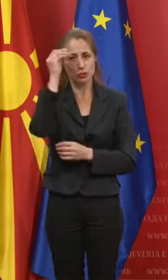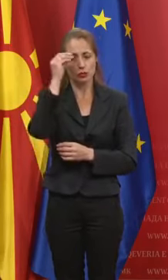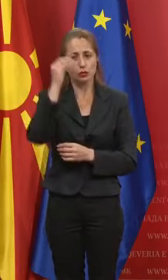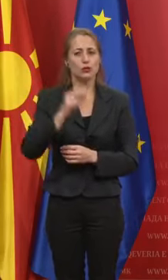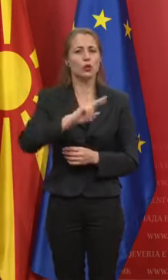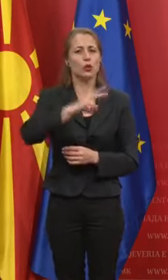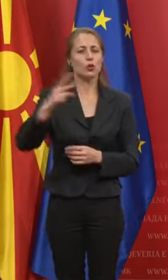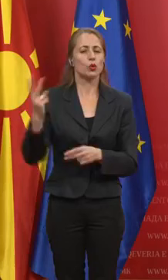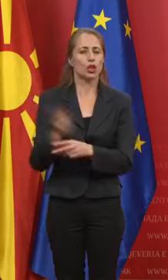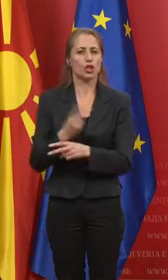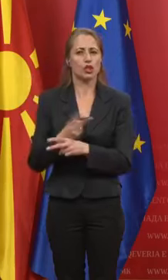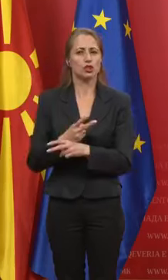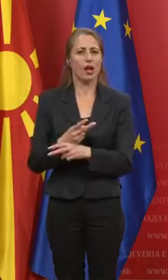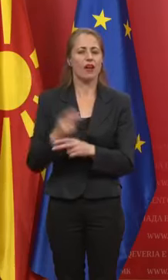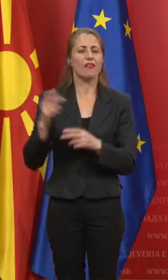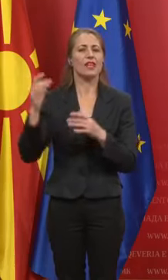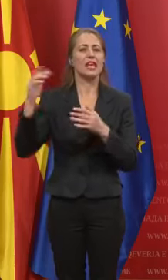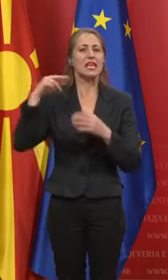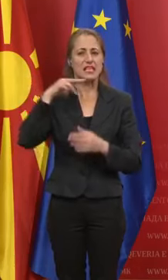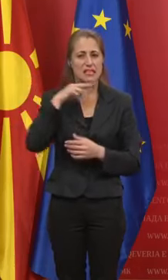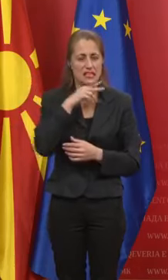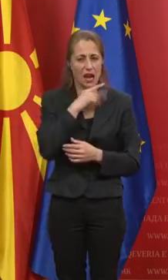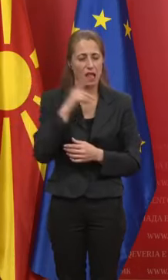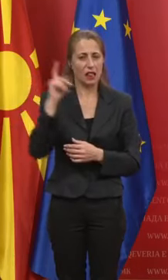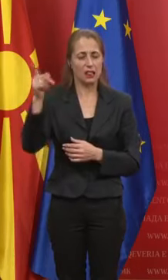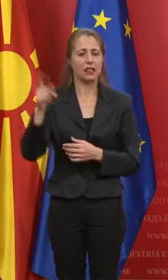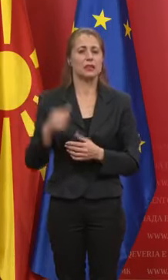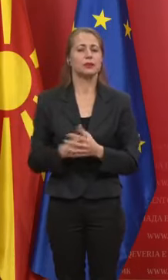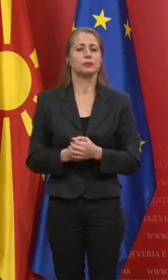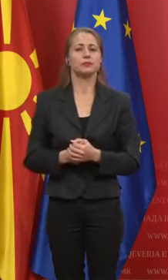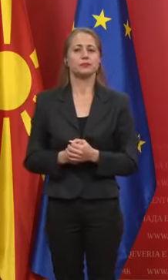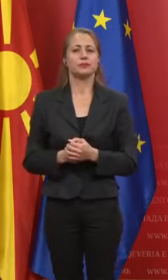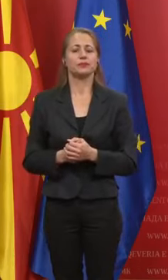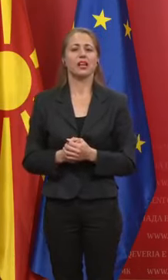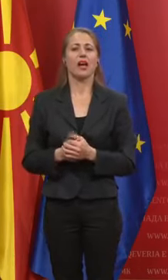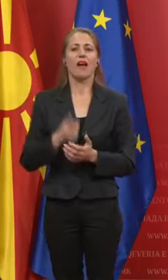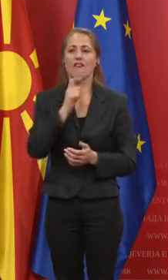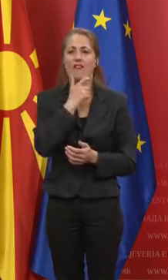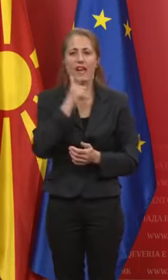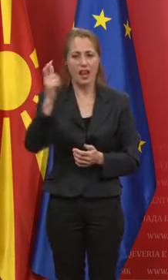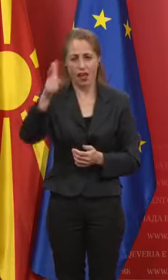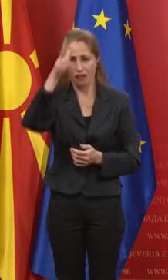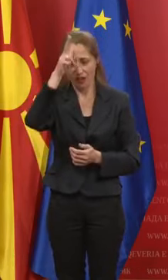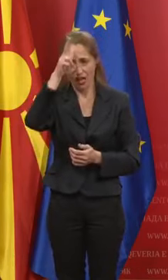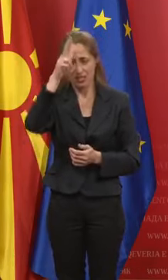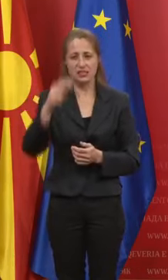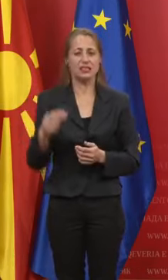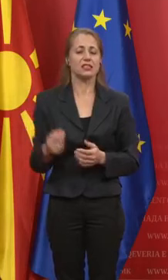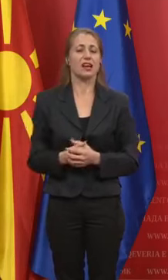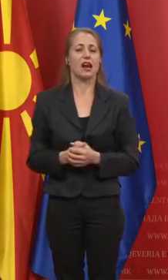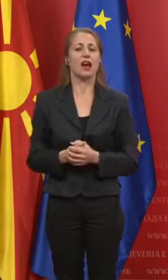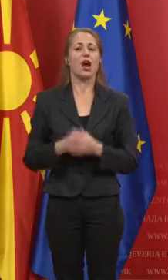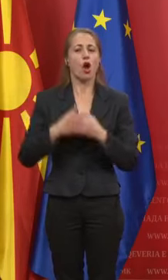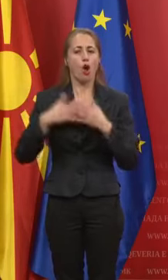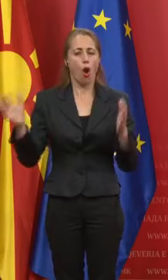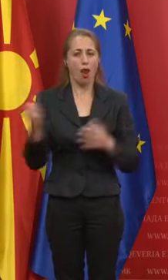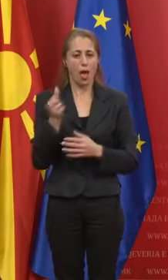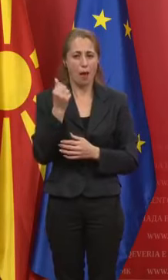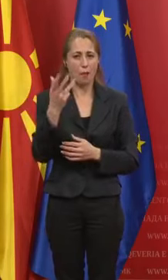многу други земји, во Израел. Например, најавите во Велика Британија, Франција се случува со огромен број